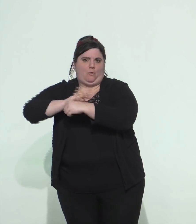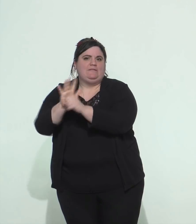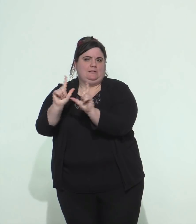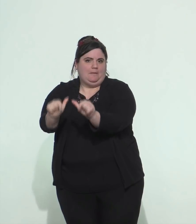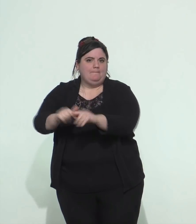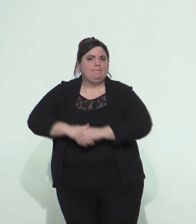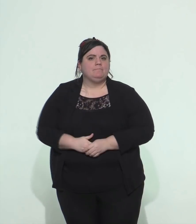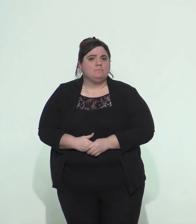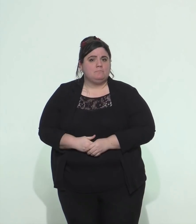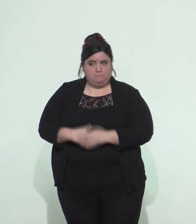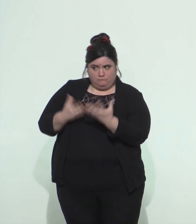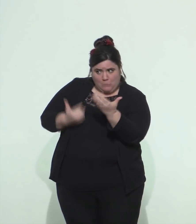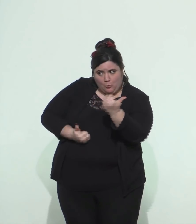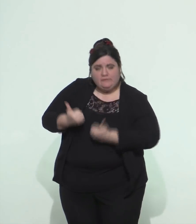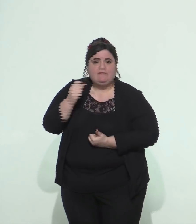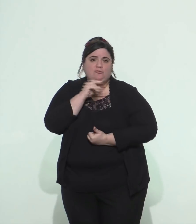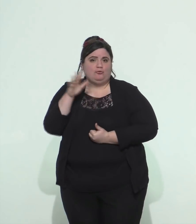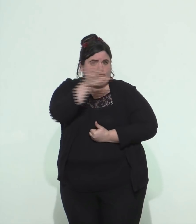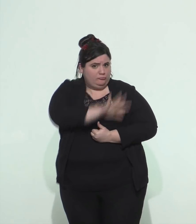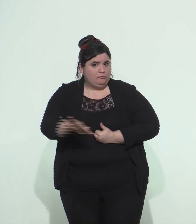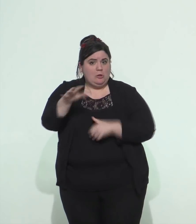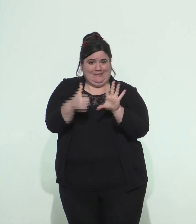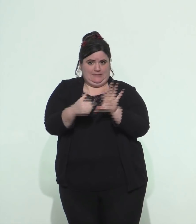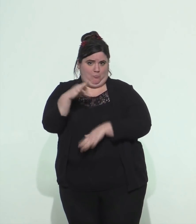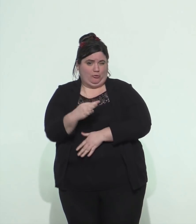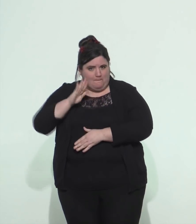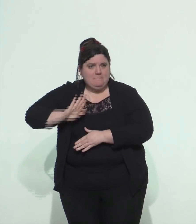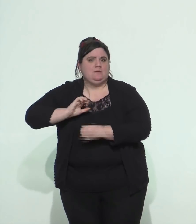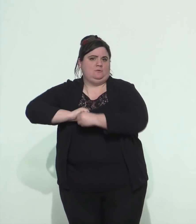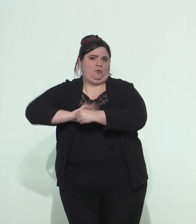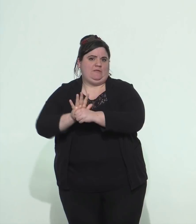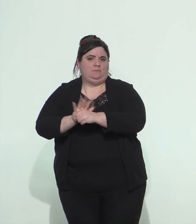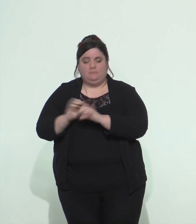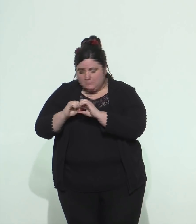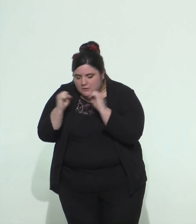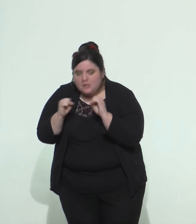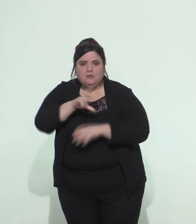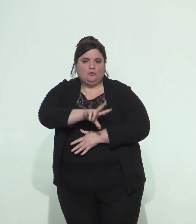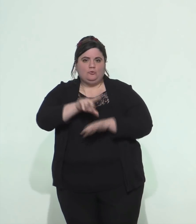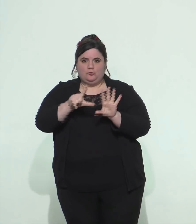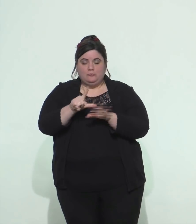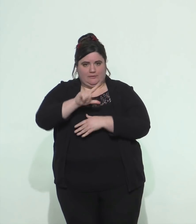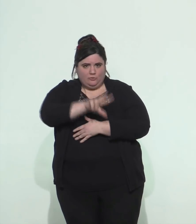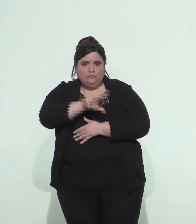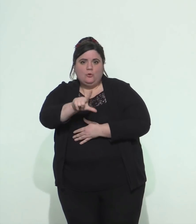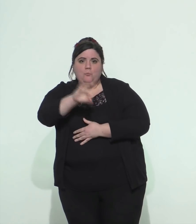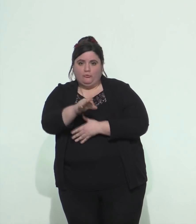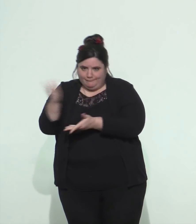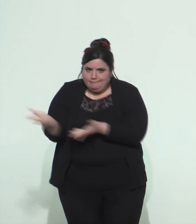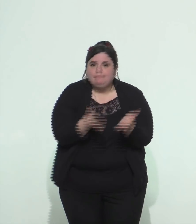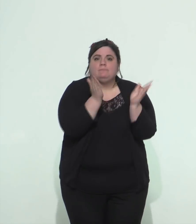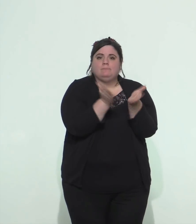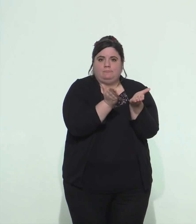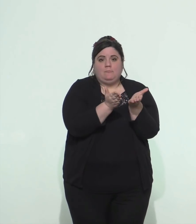C'est 6% de l'activité des services d'urgence, mais ça a conduit aussi à 32% d'hospitalisation, dont 4% en